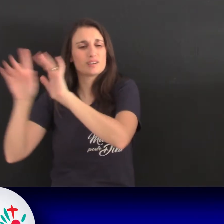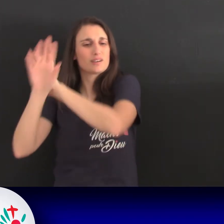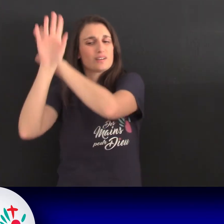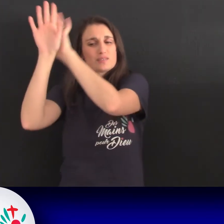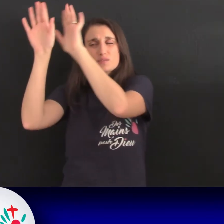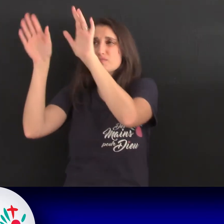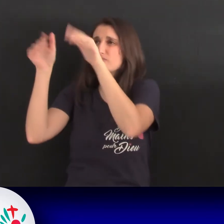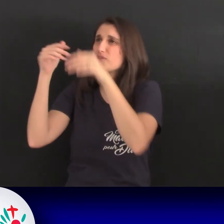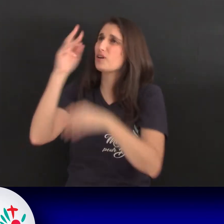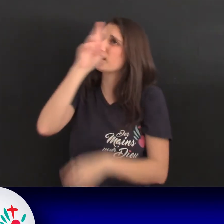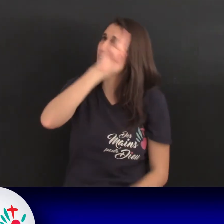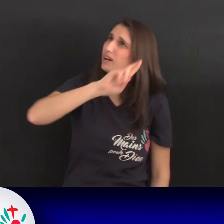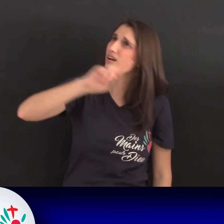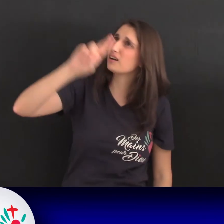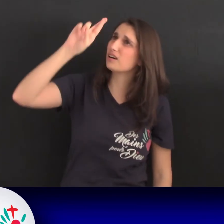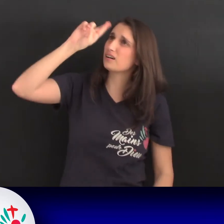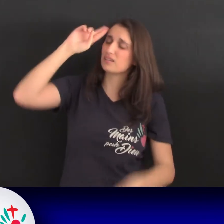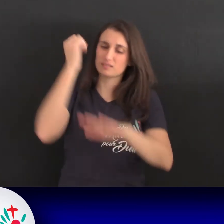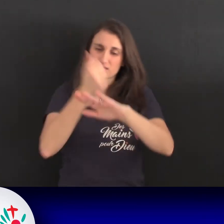roi